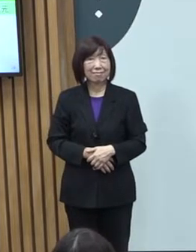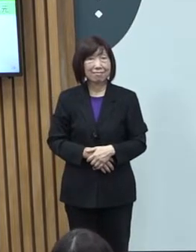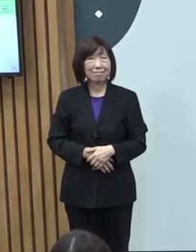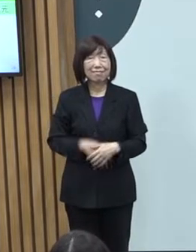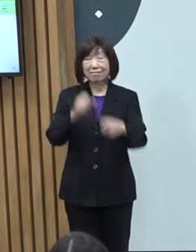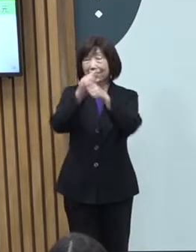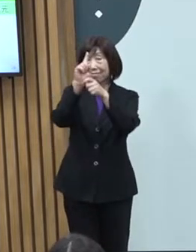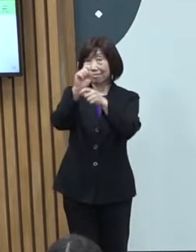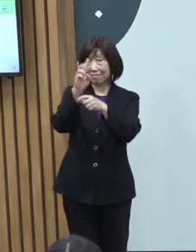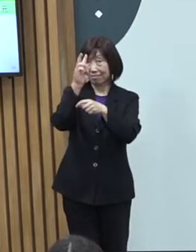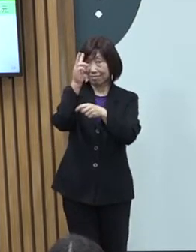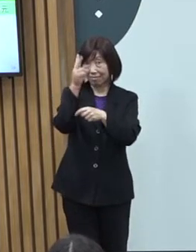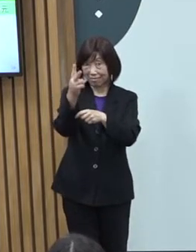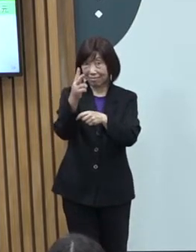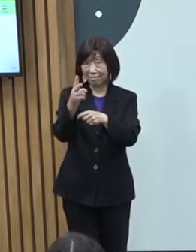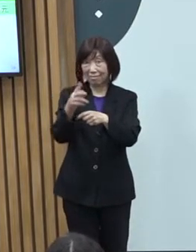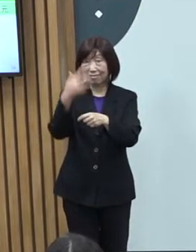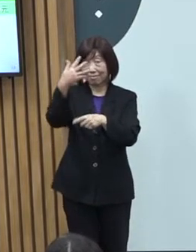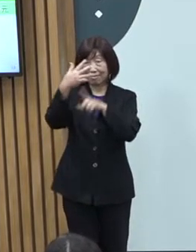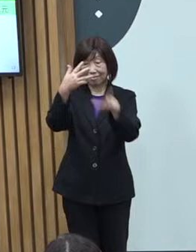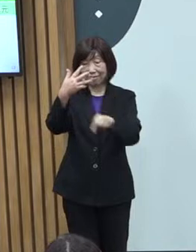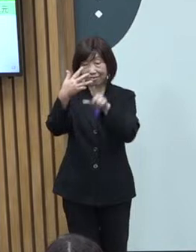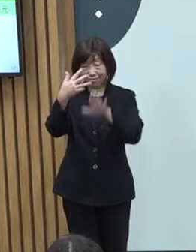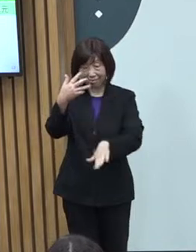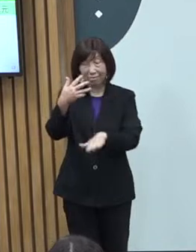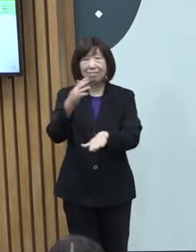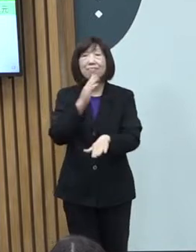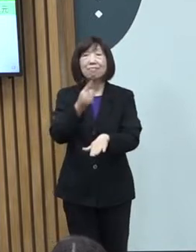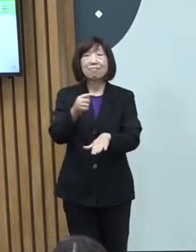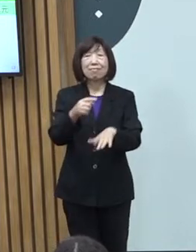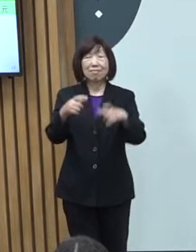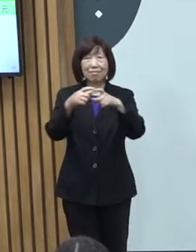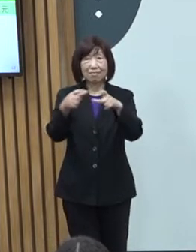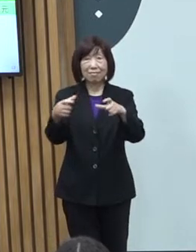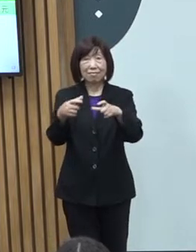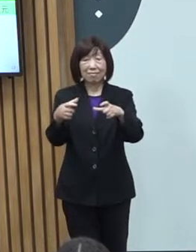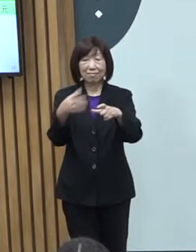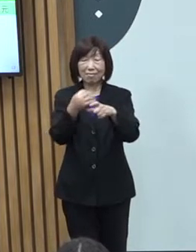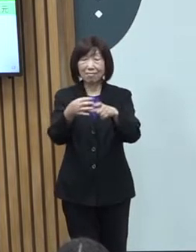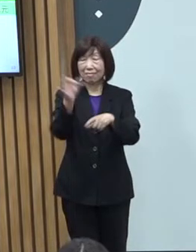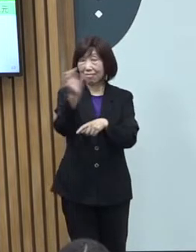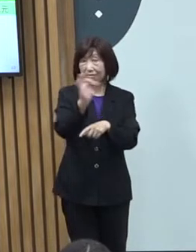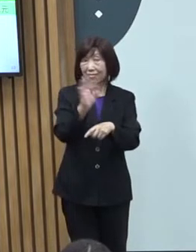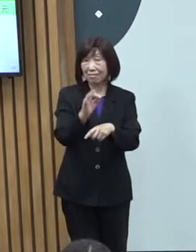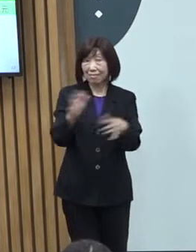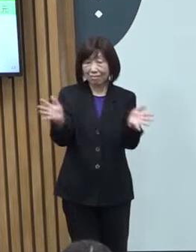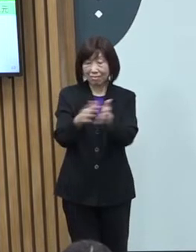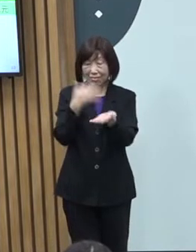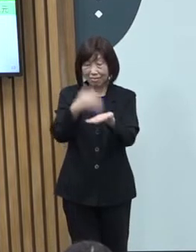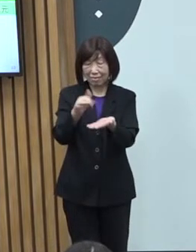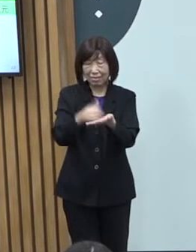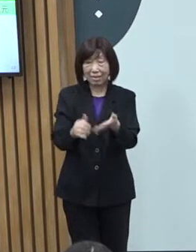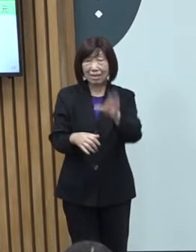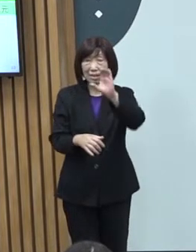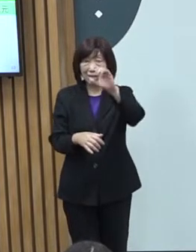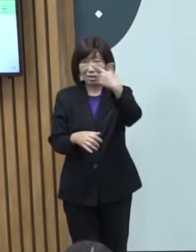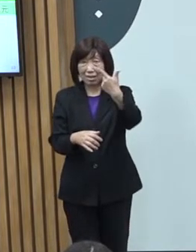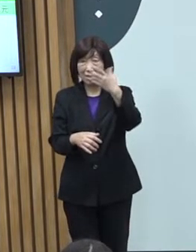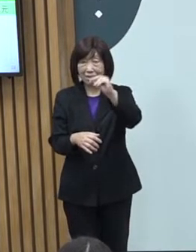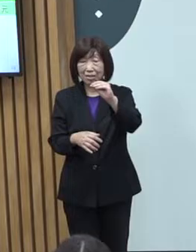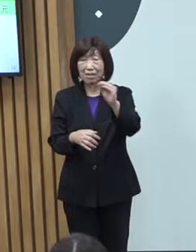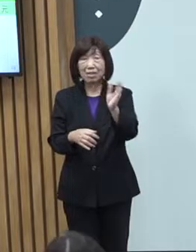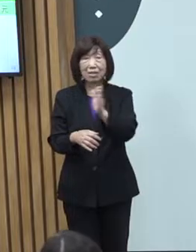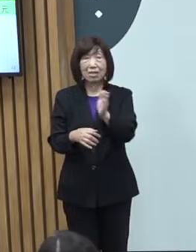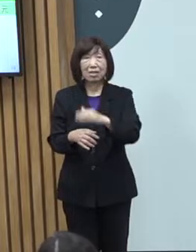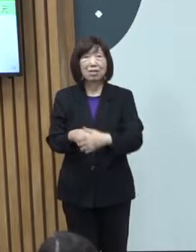了112年8月底止呢，我们全国各类车辆免税的车辆数哈，统计起来已经将近96万辆，